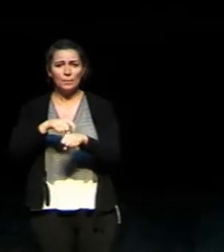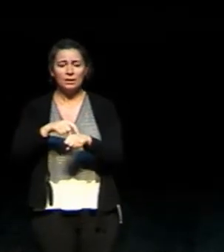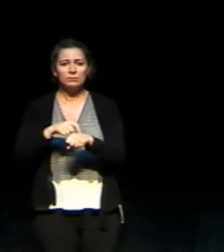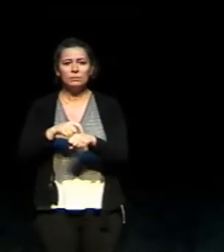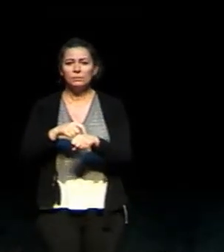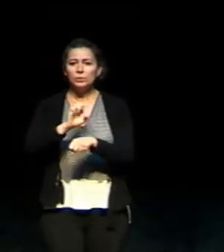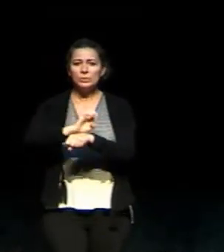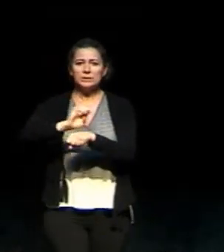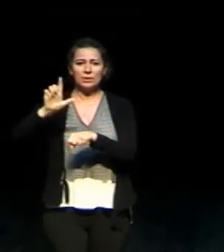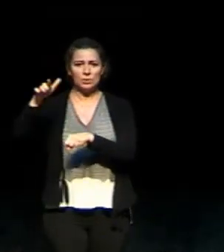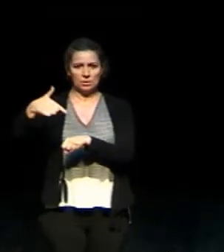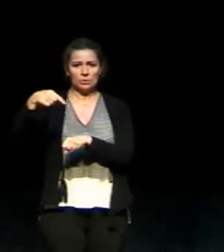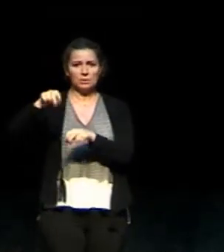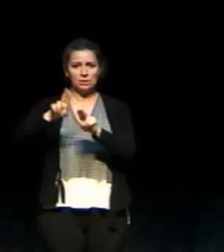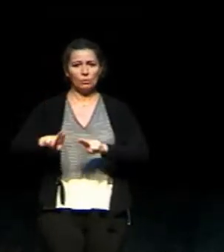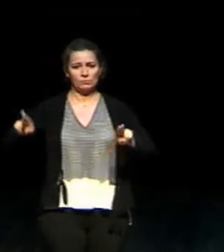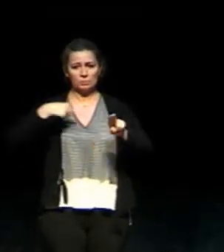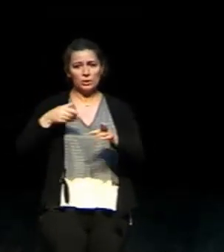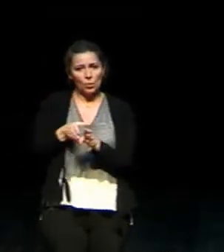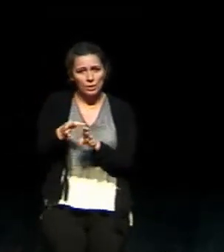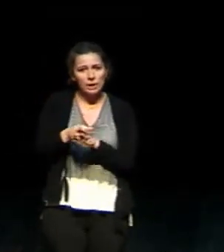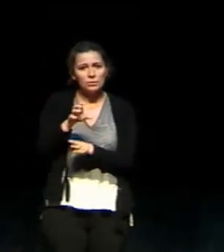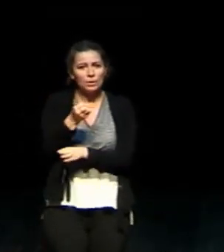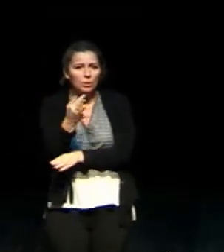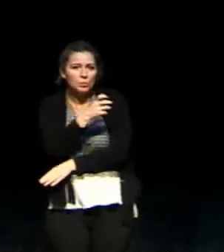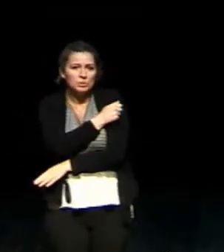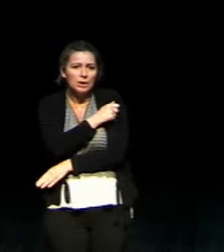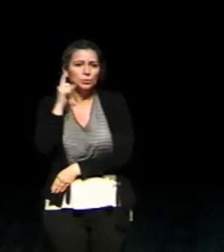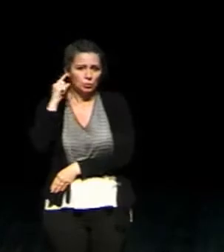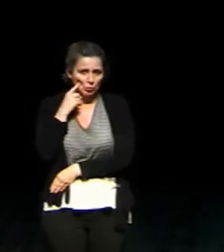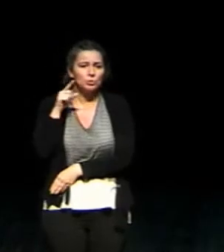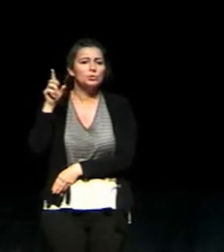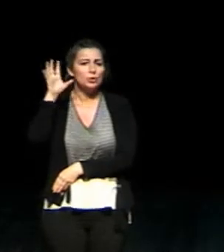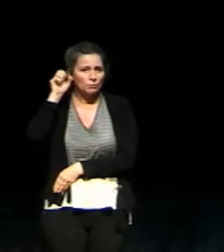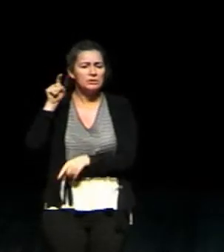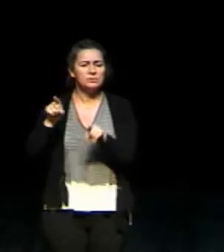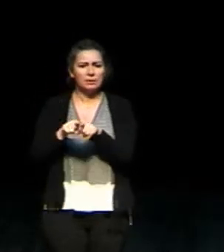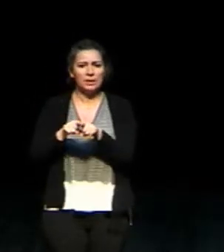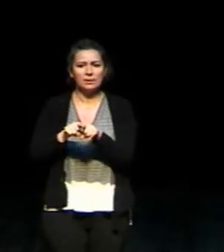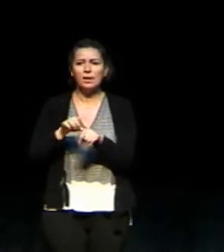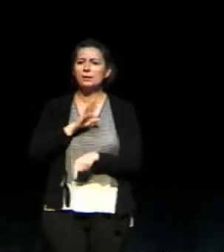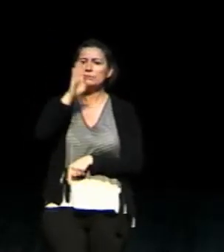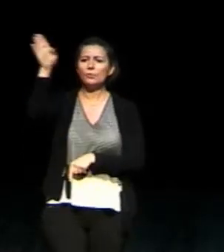aprendendo Libras como segunda língua e dos professores também que ensinavam Libras como segunda língua para adultos, como língua adicional.